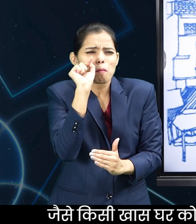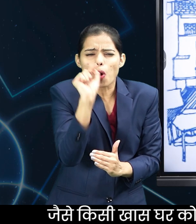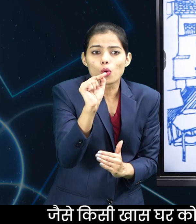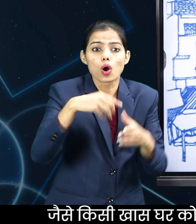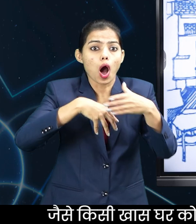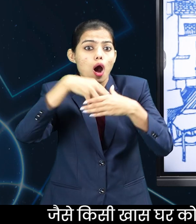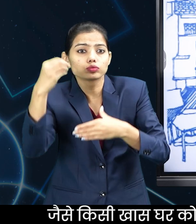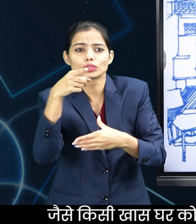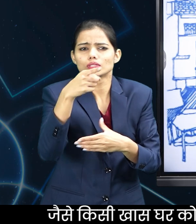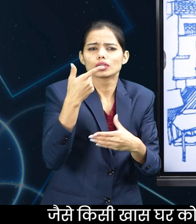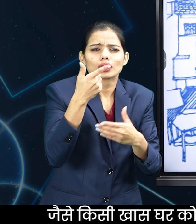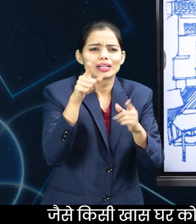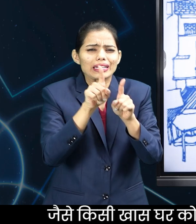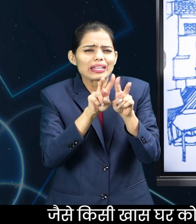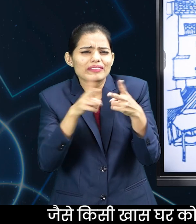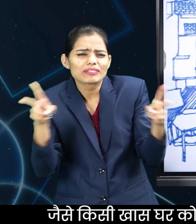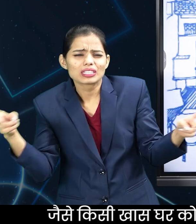यह एक मुश्किल काम होने वाला है।